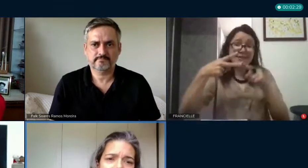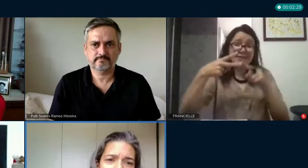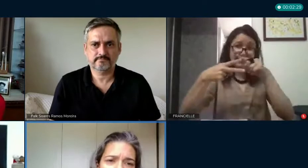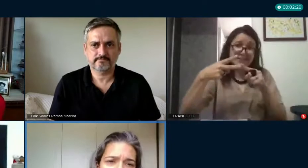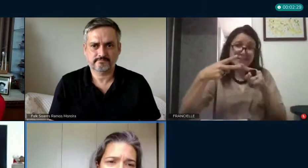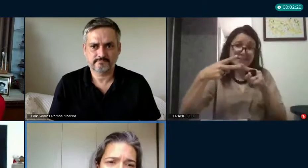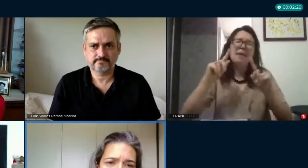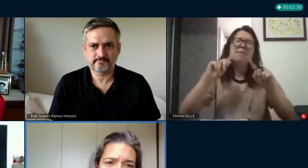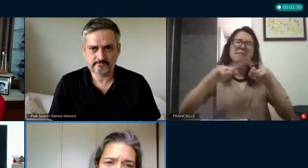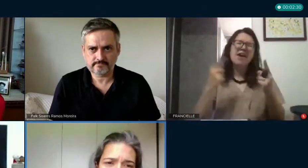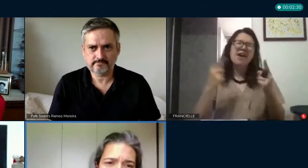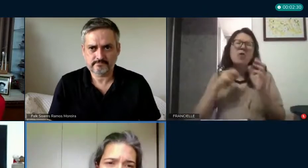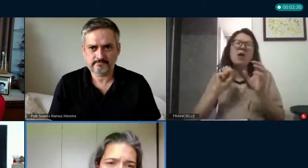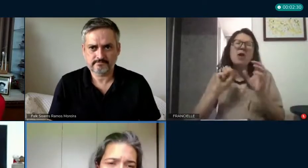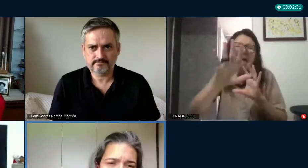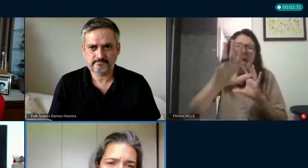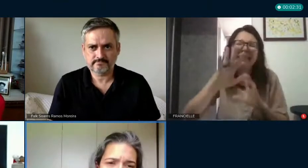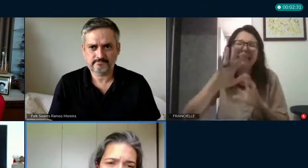corretos, eles